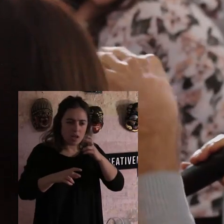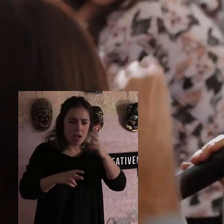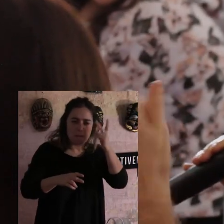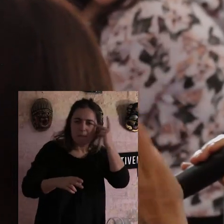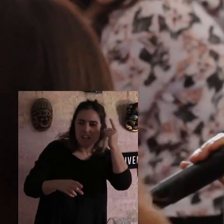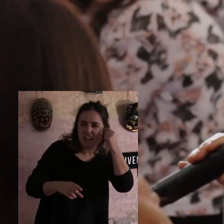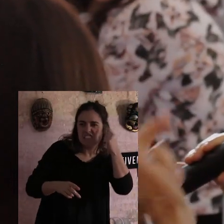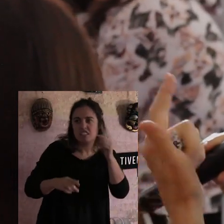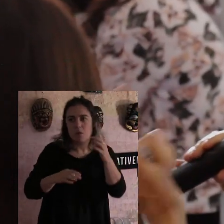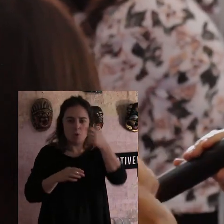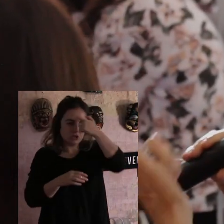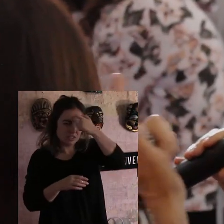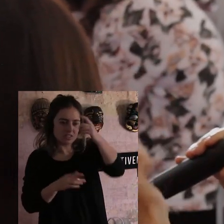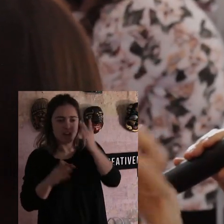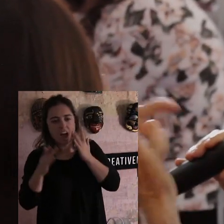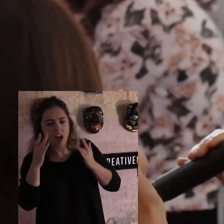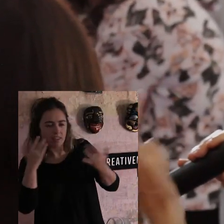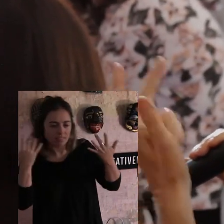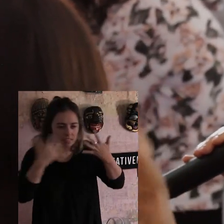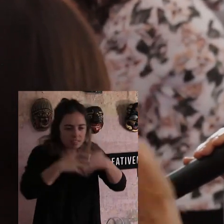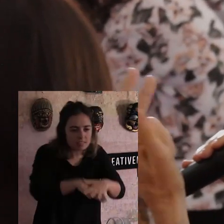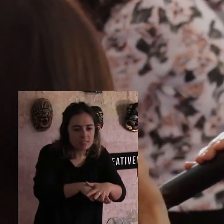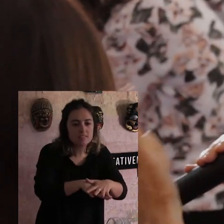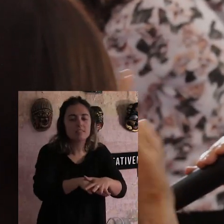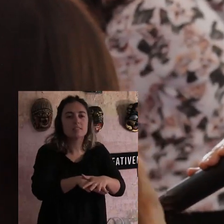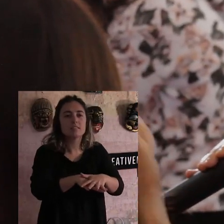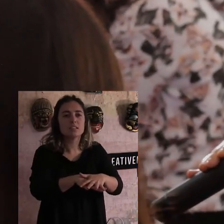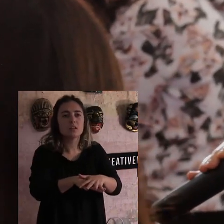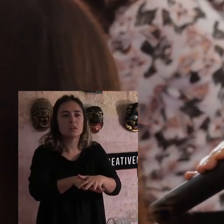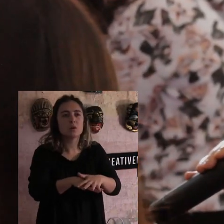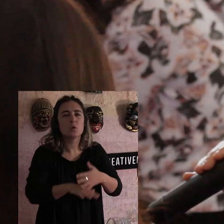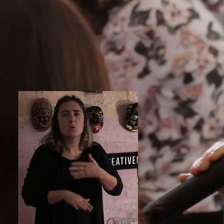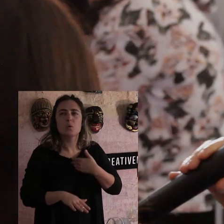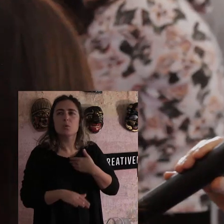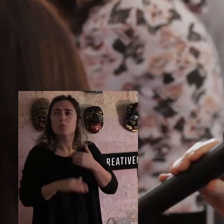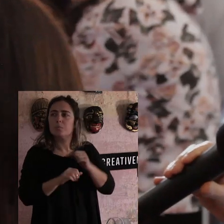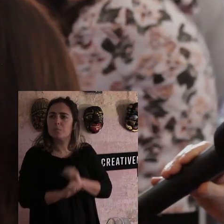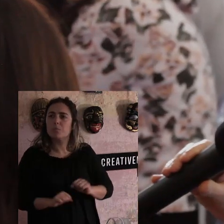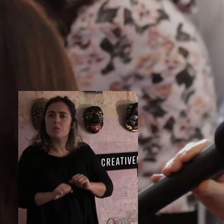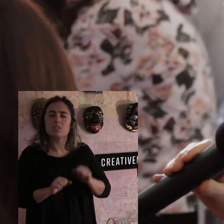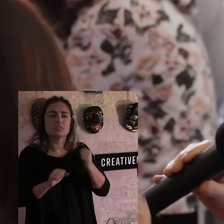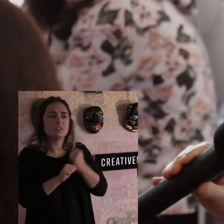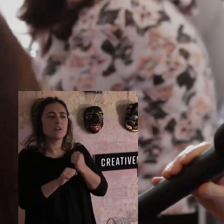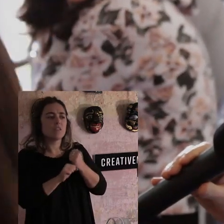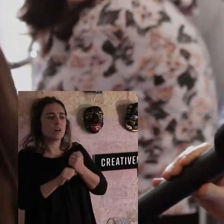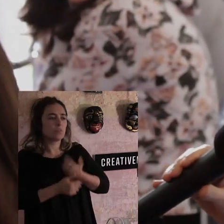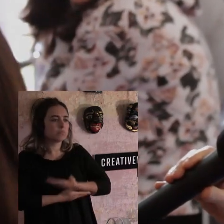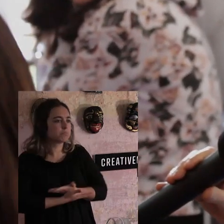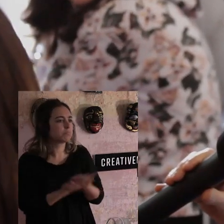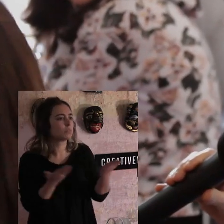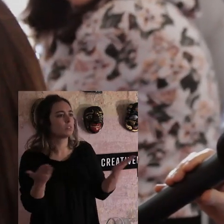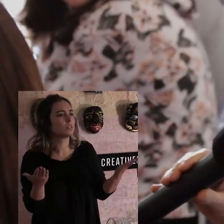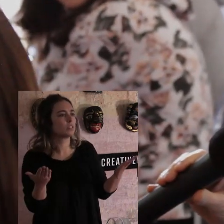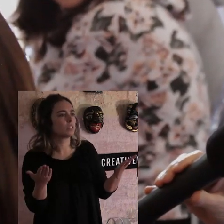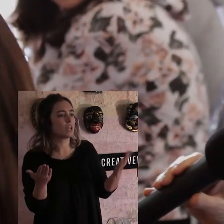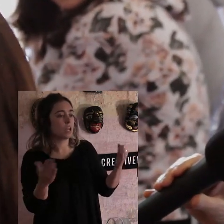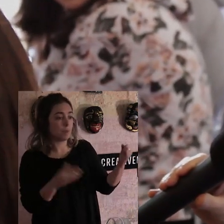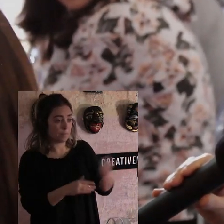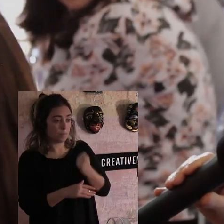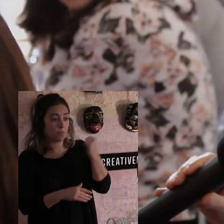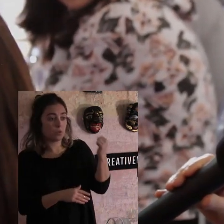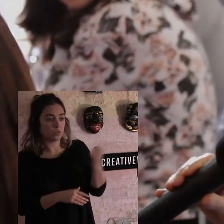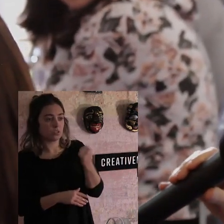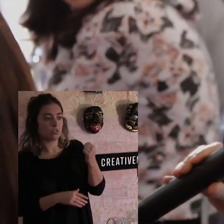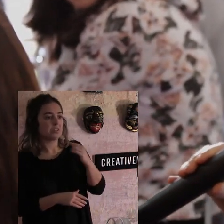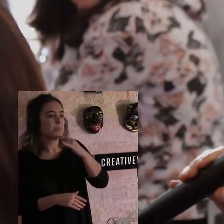artes y ciencia, ¿cuál es el trabajo para divulgación, ¿no? Porque creo que es importante en